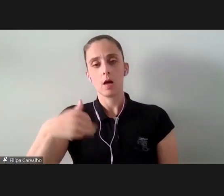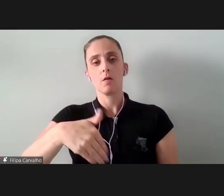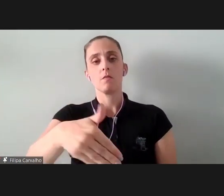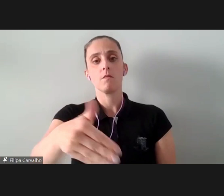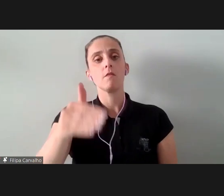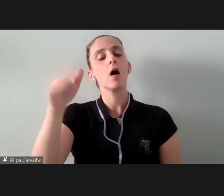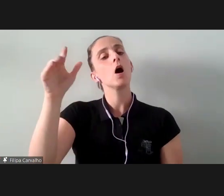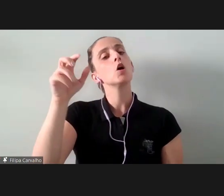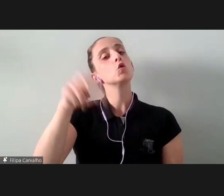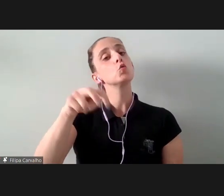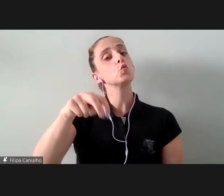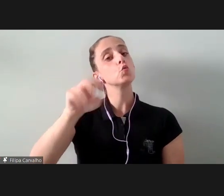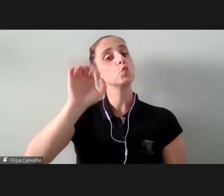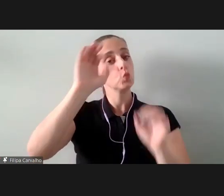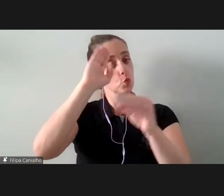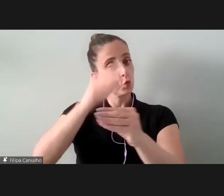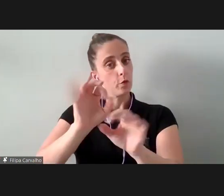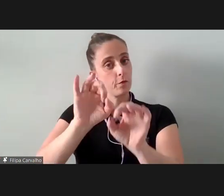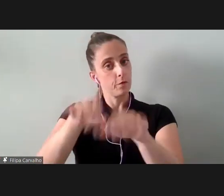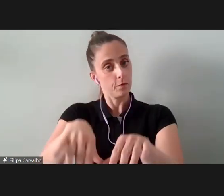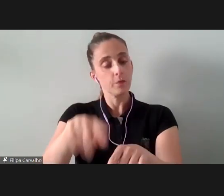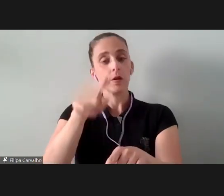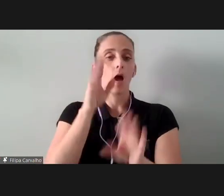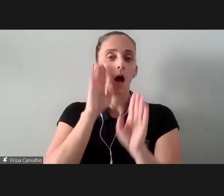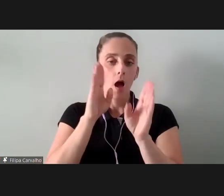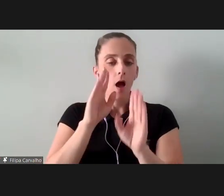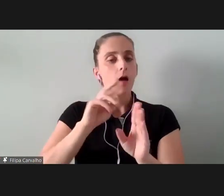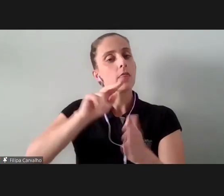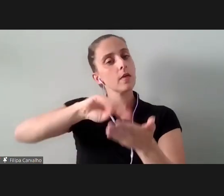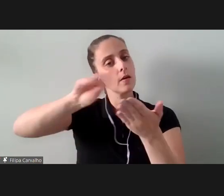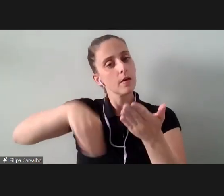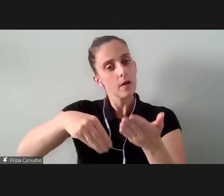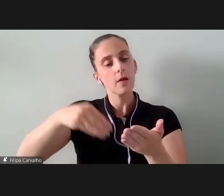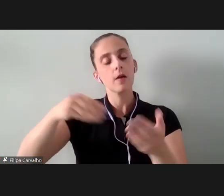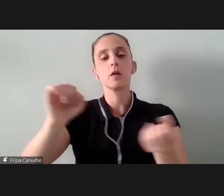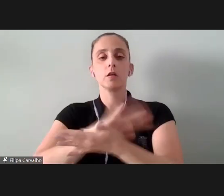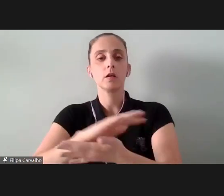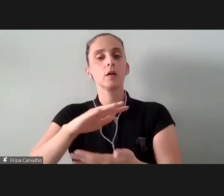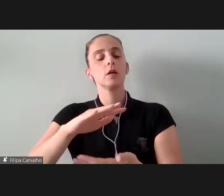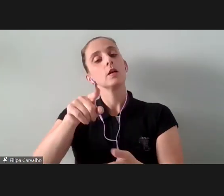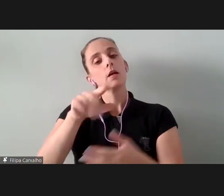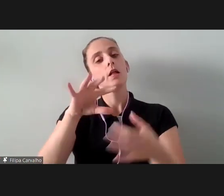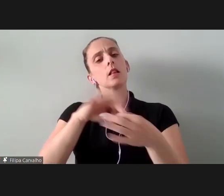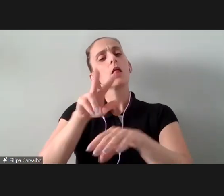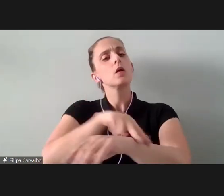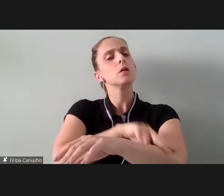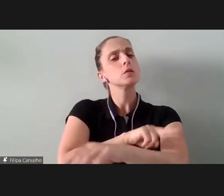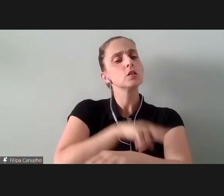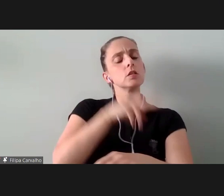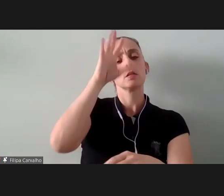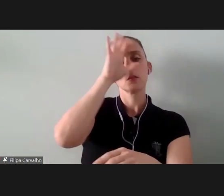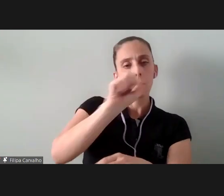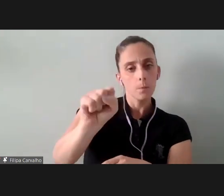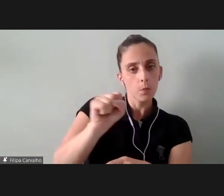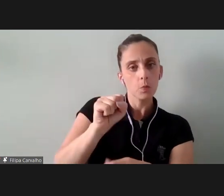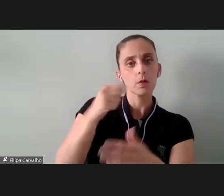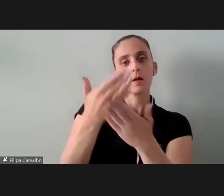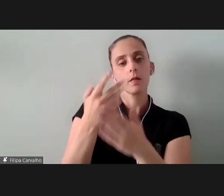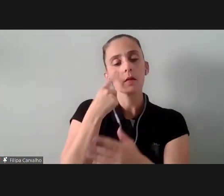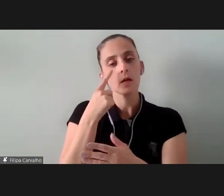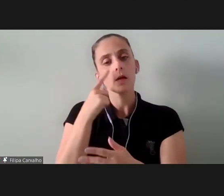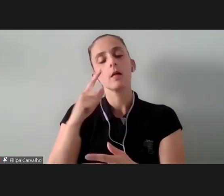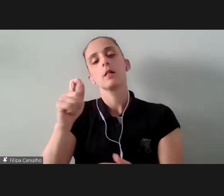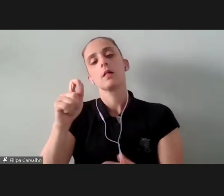de junho. Fique atento e subscreva a newsletter para estar a par de todas as novidades sobre a administração pública nos países membros da